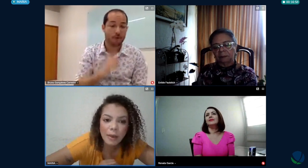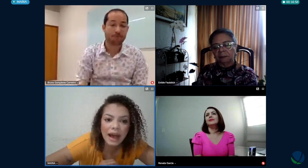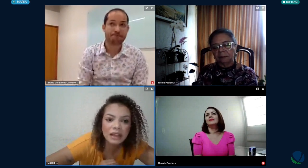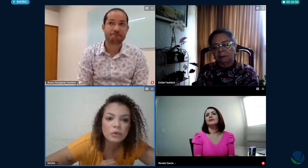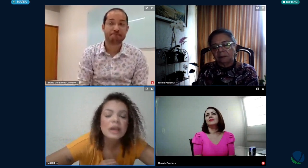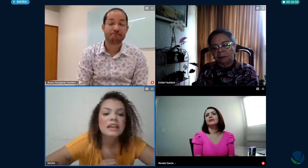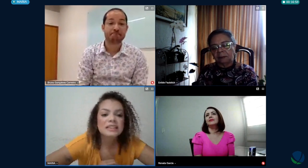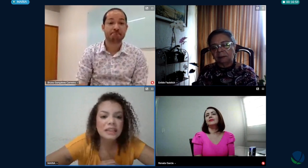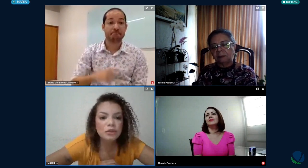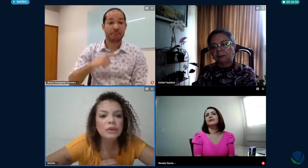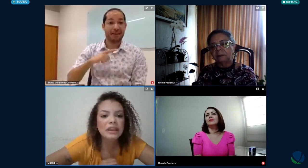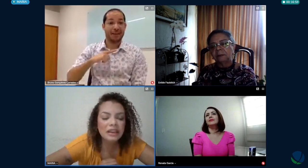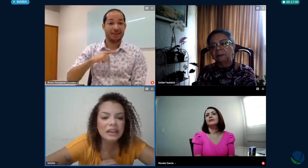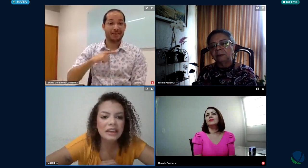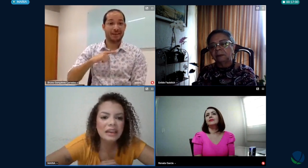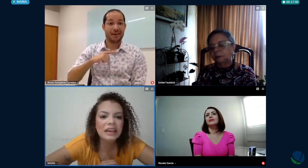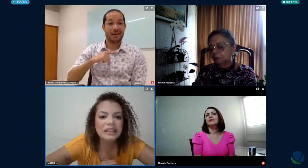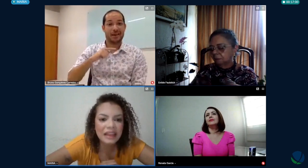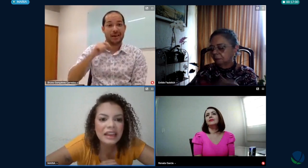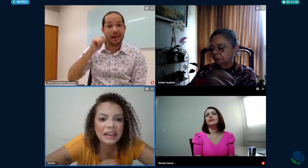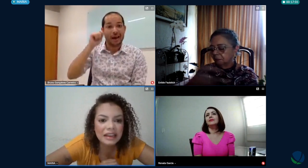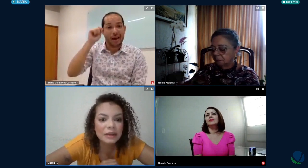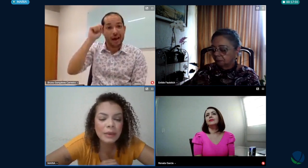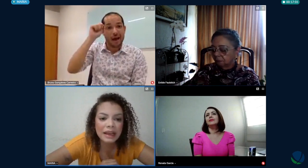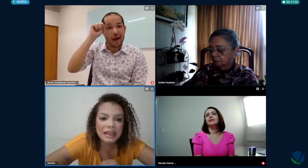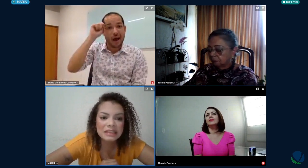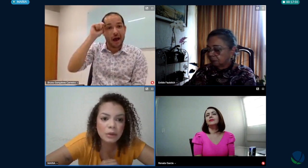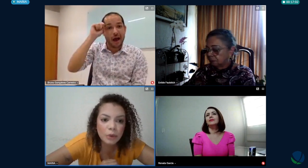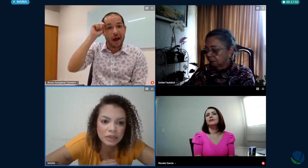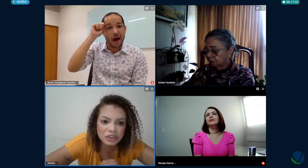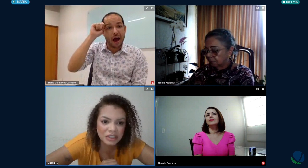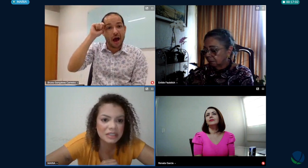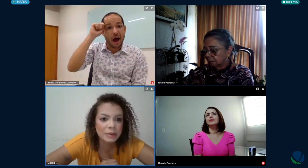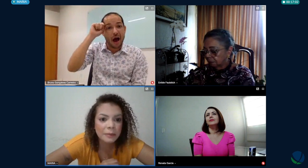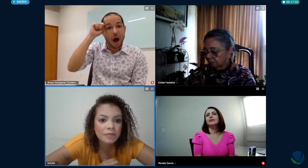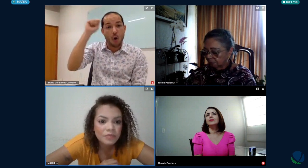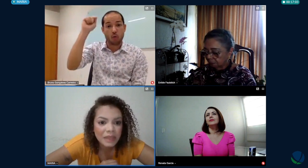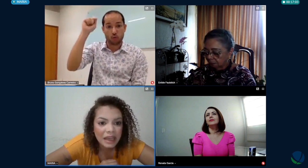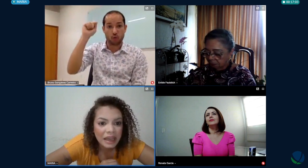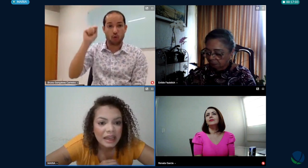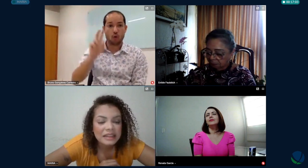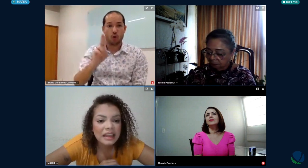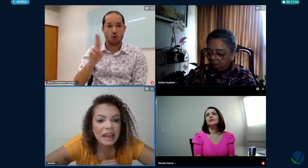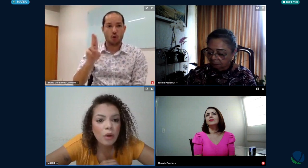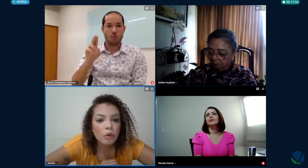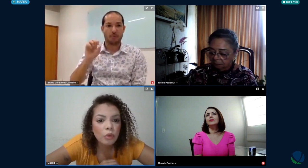sou formado, sinto que tem uma relação importantíssima.